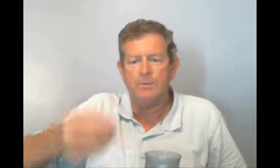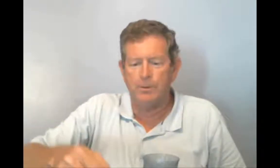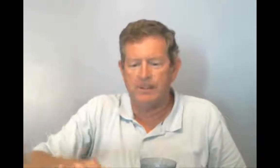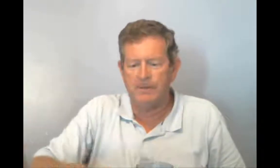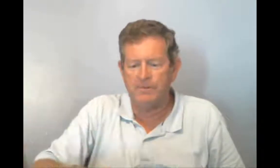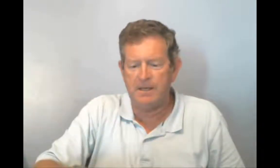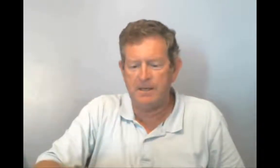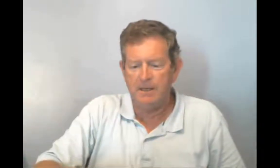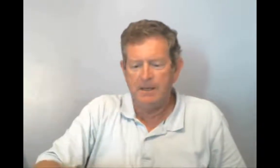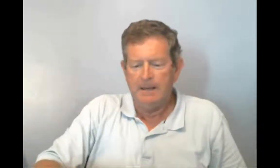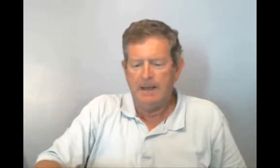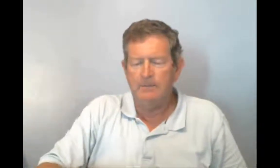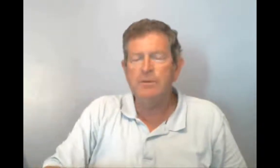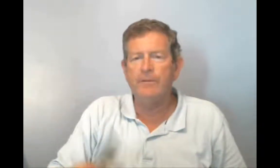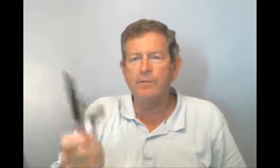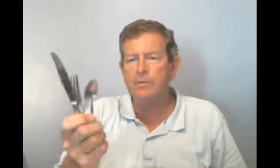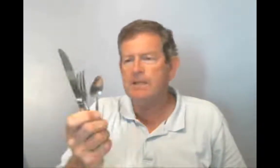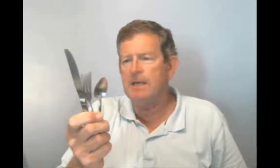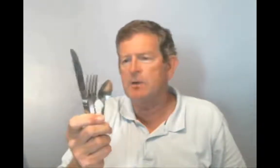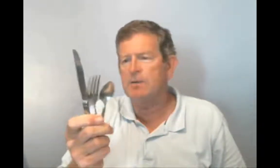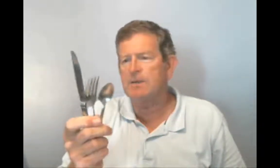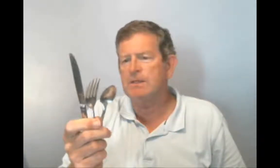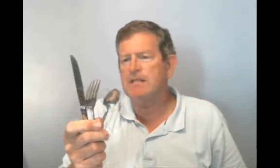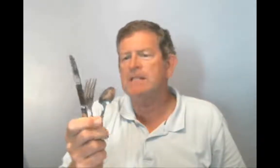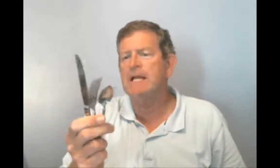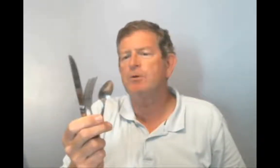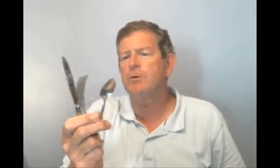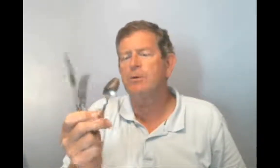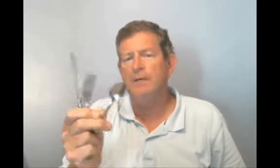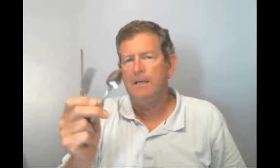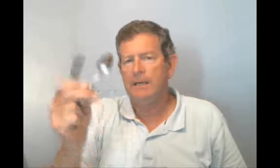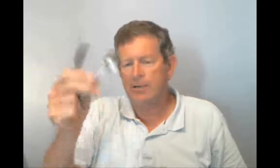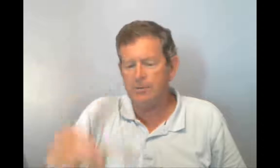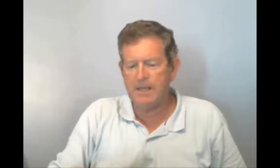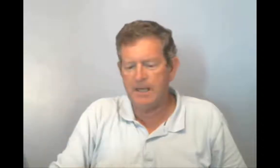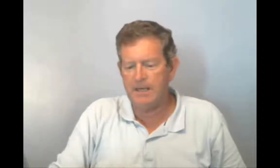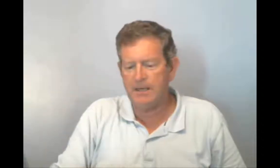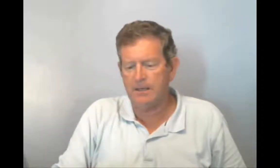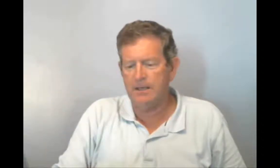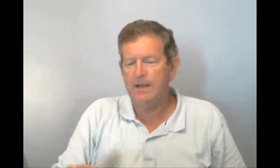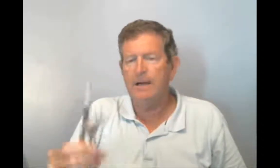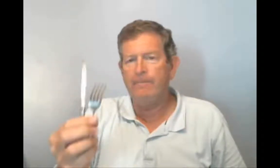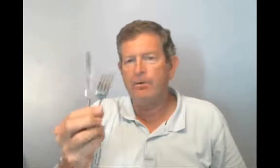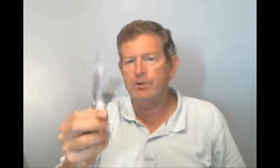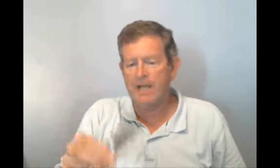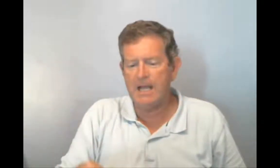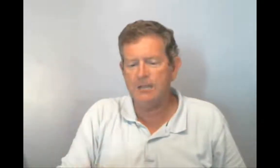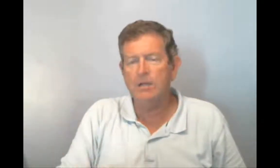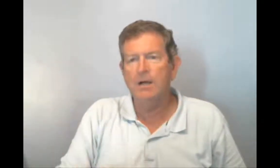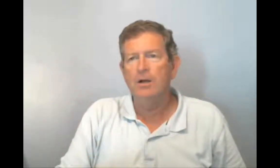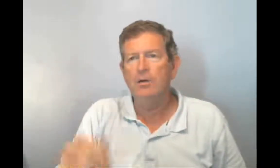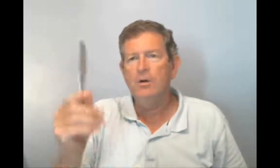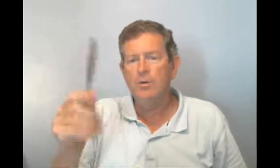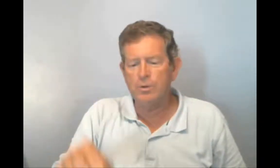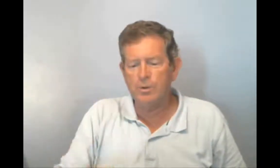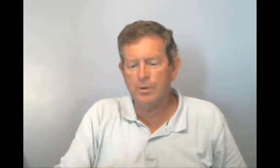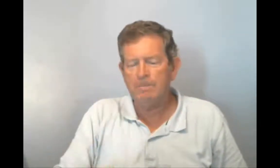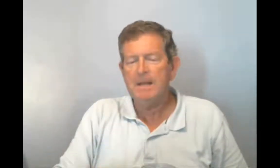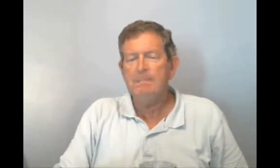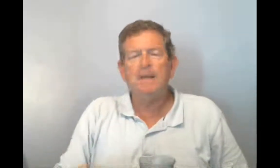le café. Nous avons aussi des ustensiles tels que la cuillère, la fourchette, le couteau. Mais nous